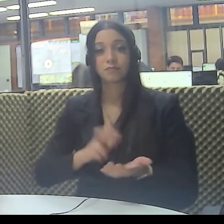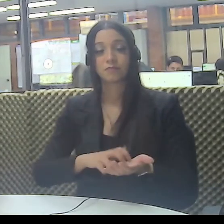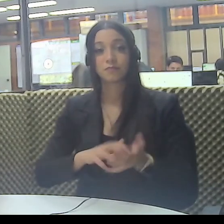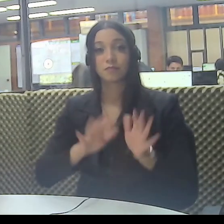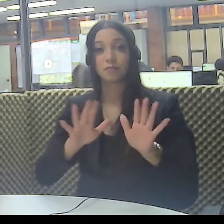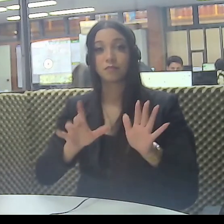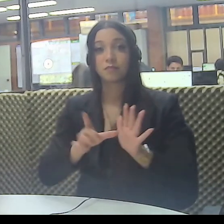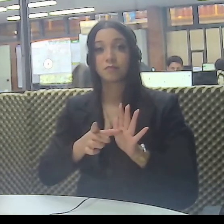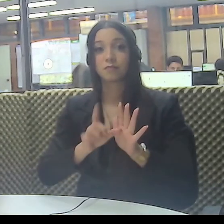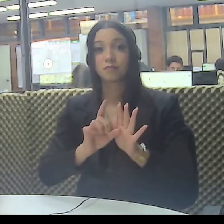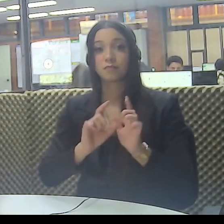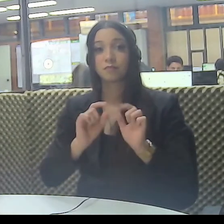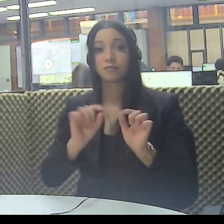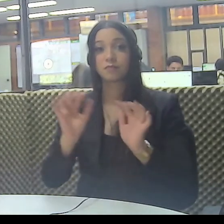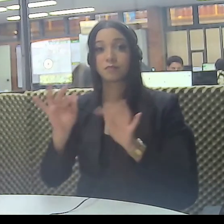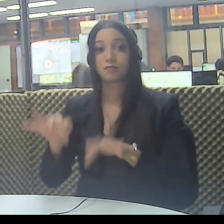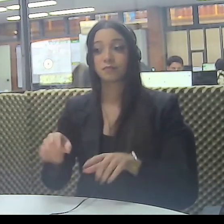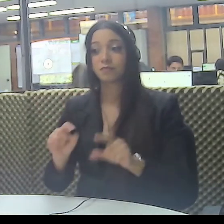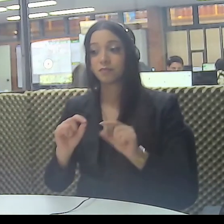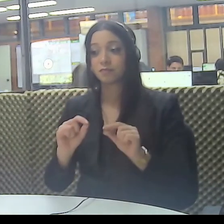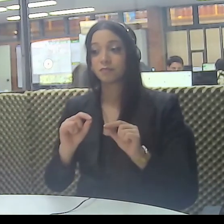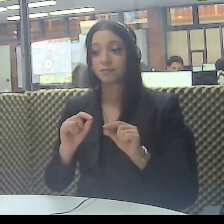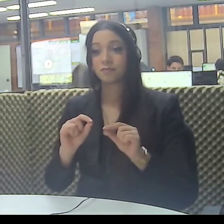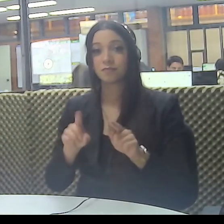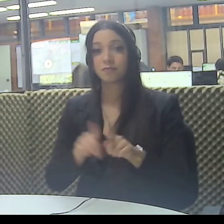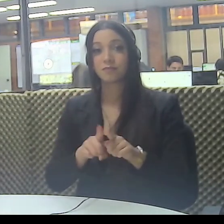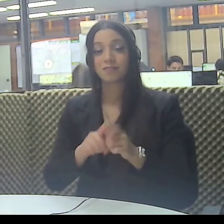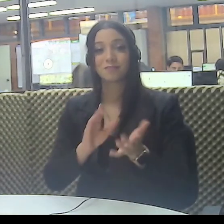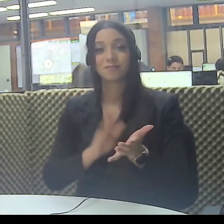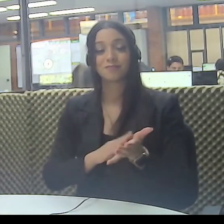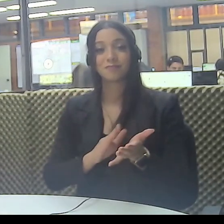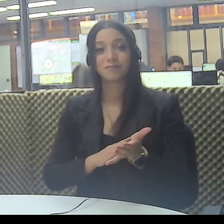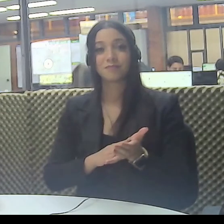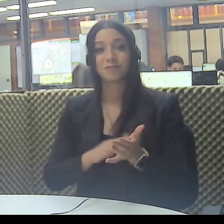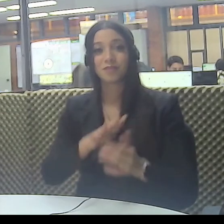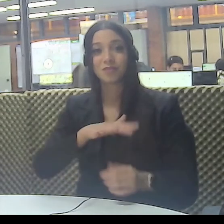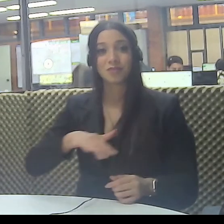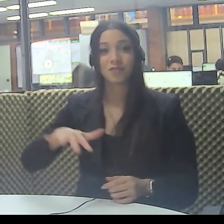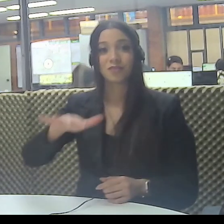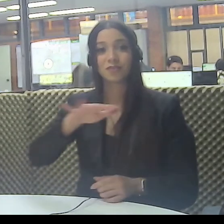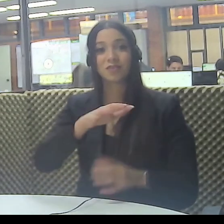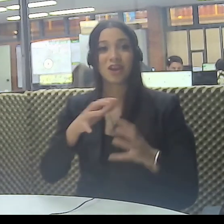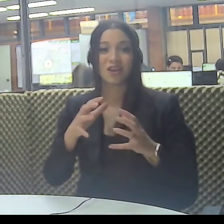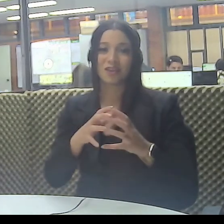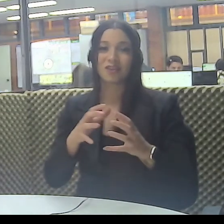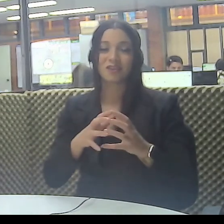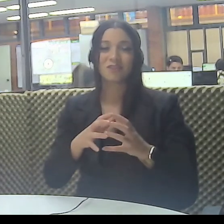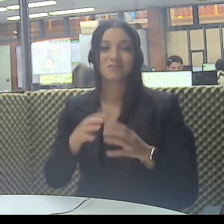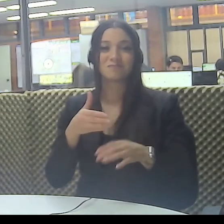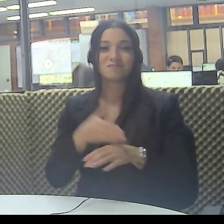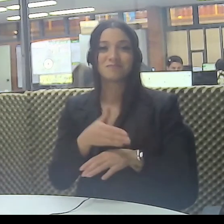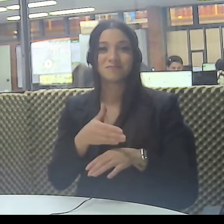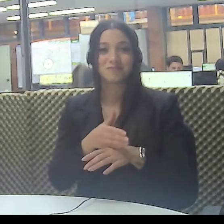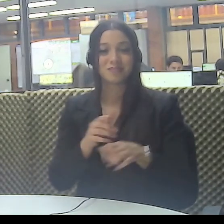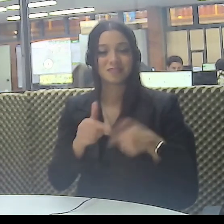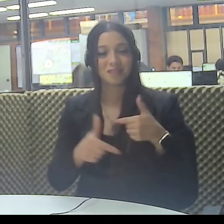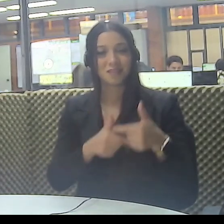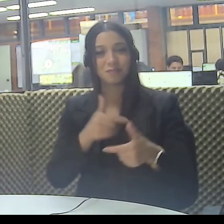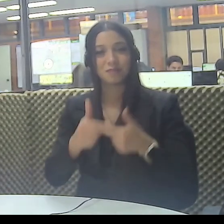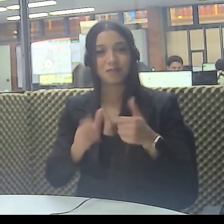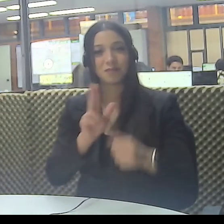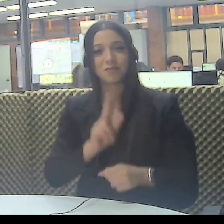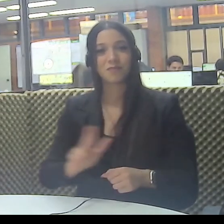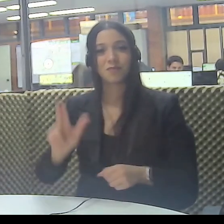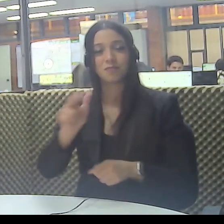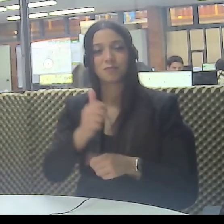antes da gente seguir para o encerramento do jornal, deixar os parabéns também para toda a equipe, né? Todo mundo que está participando, está deixando